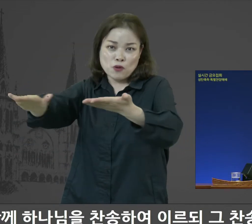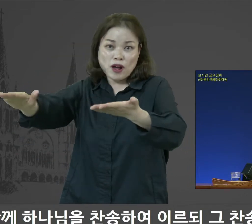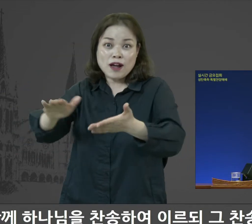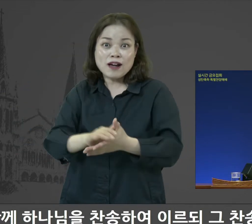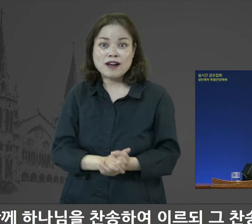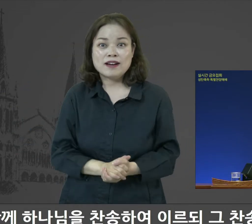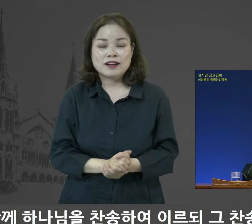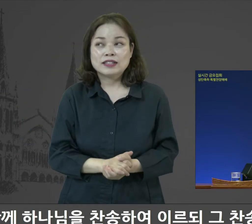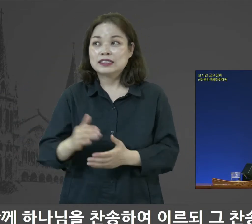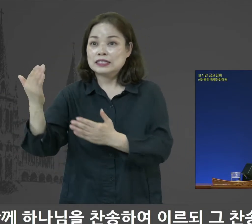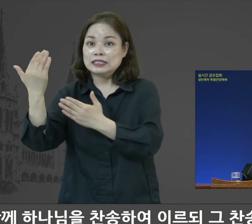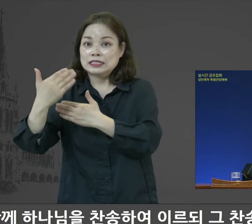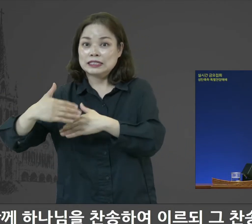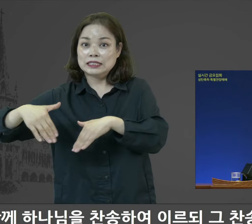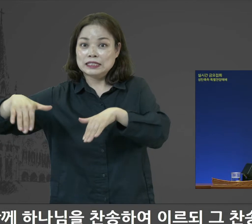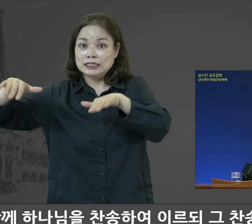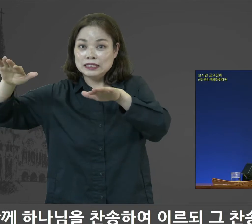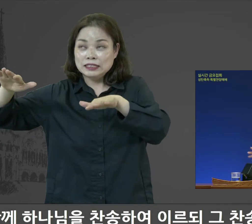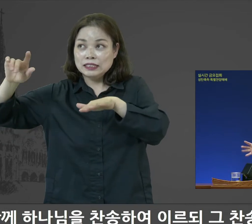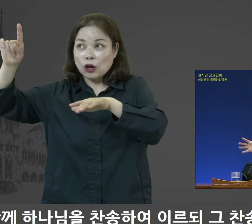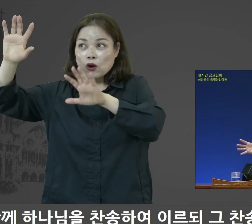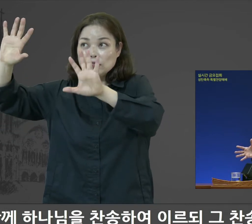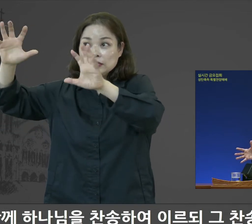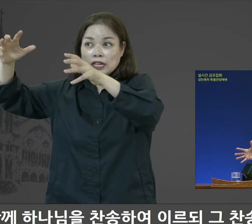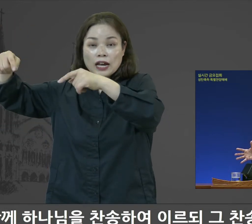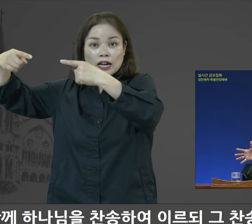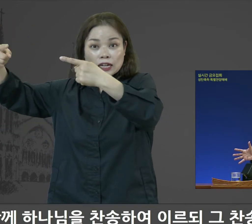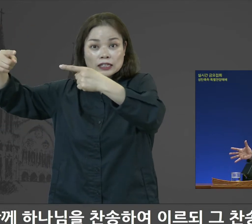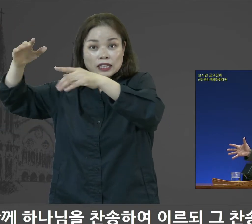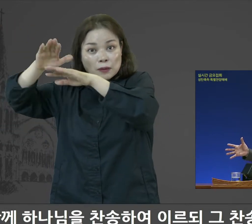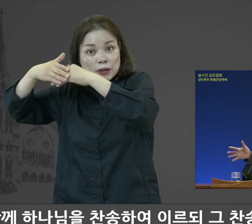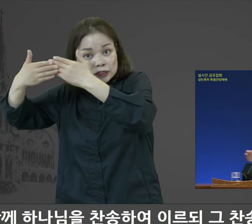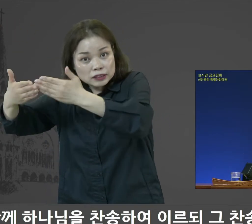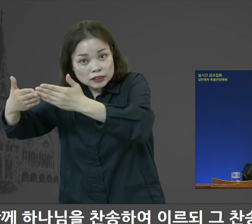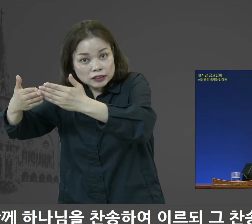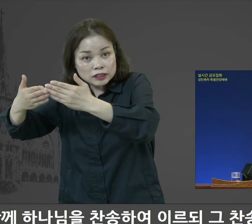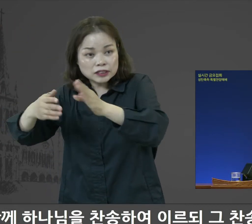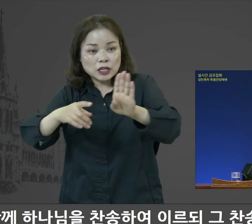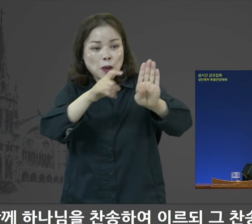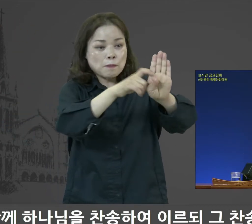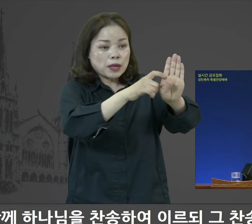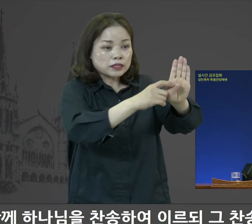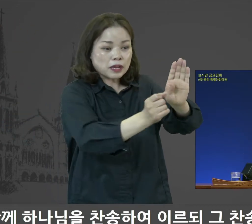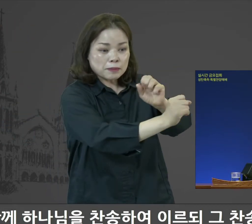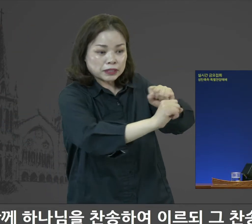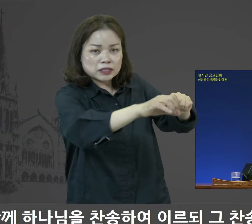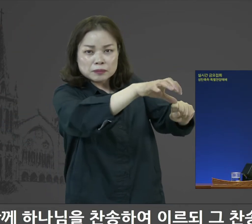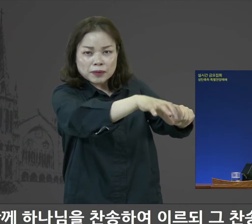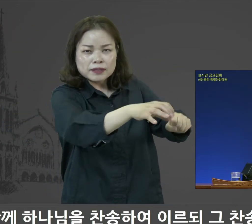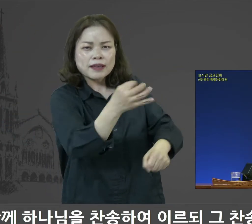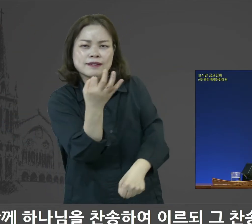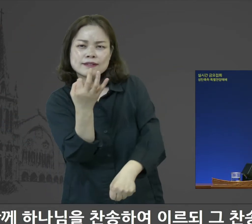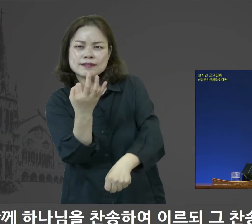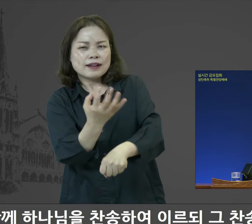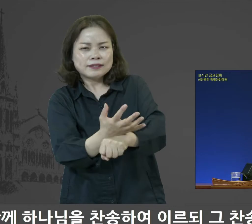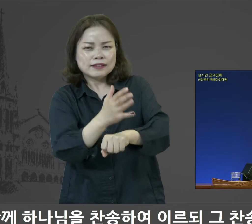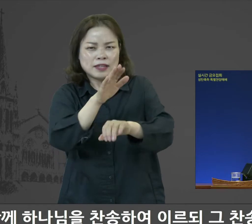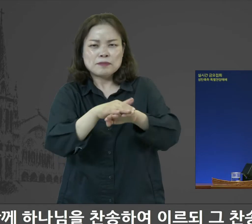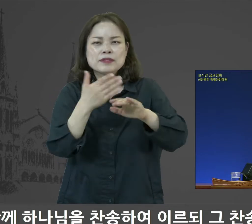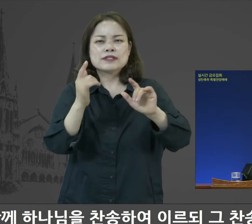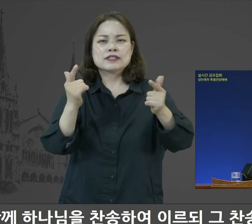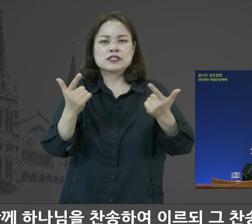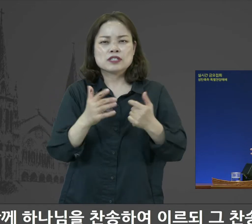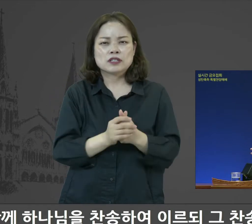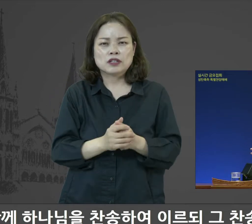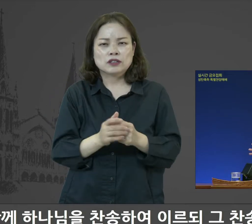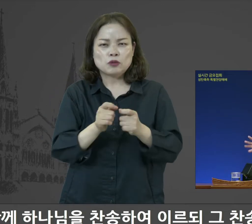사실 이 천상 예배가 지상에 펼쳐지는 베들레헴 들판의 예배는 이렇게 간단한 예배는 아니었을 겁니다. 좀